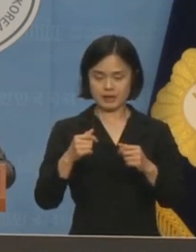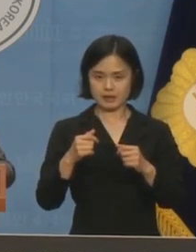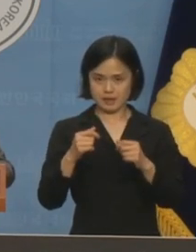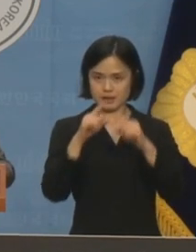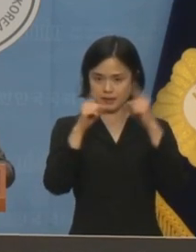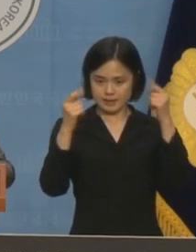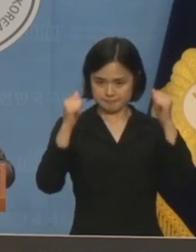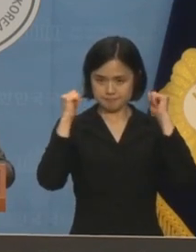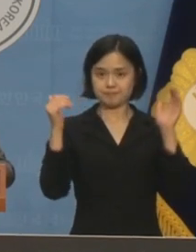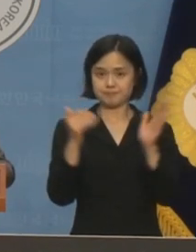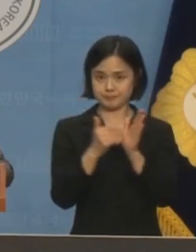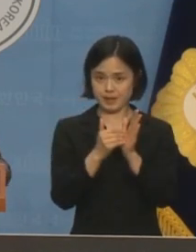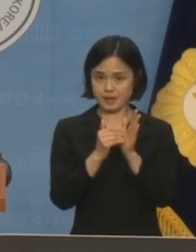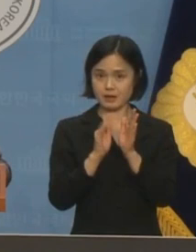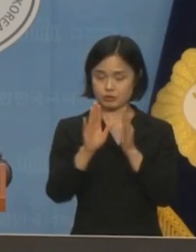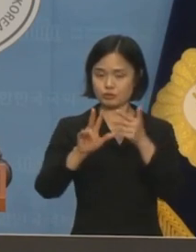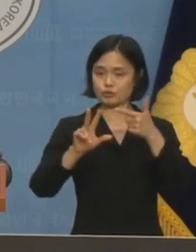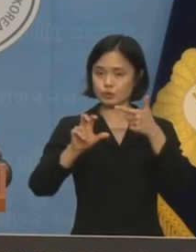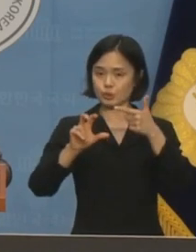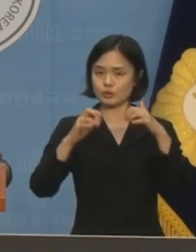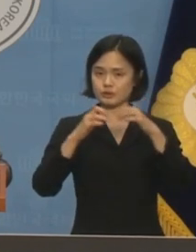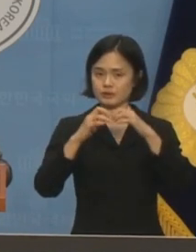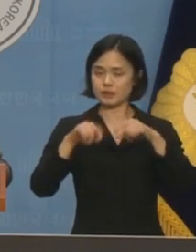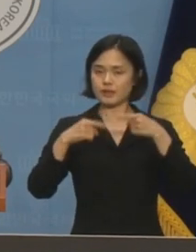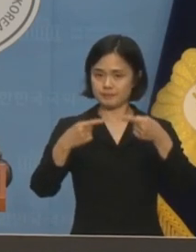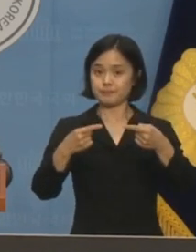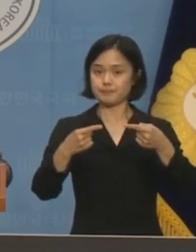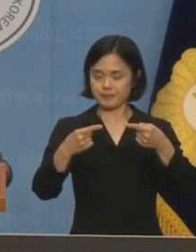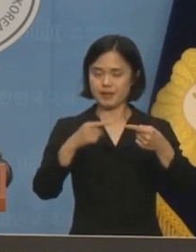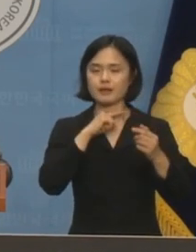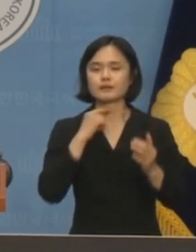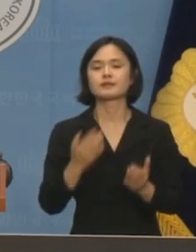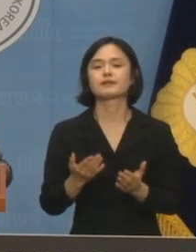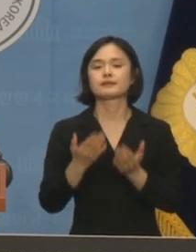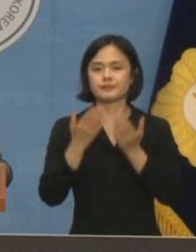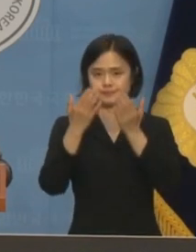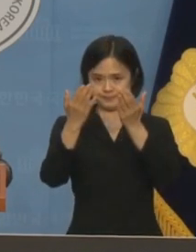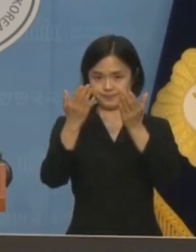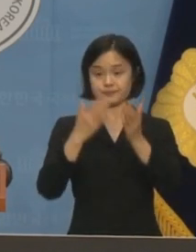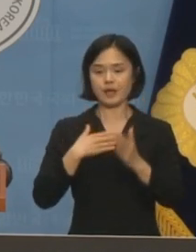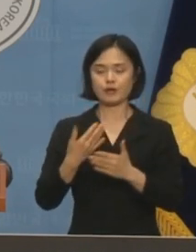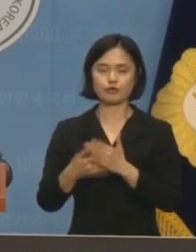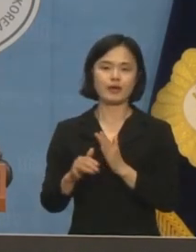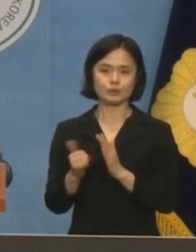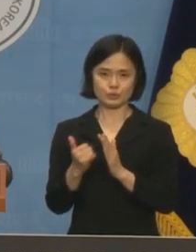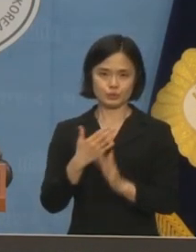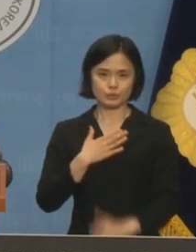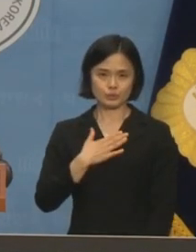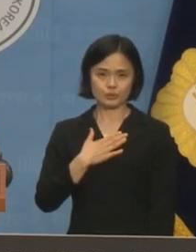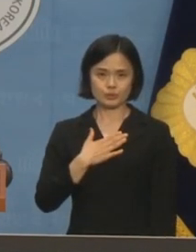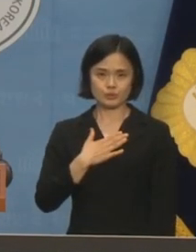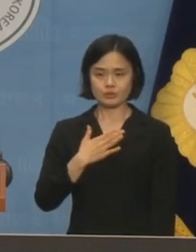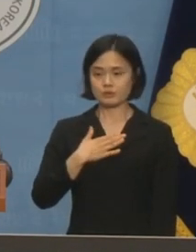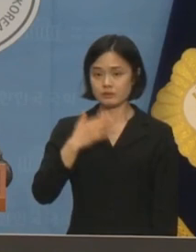참전하셨다가 6.25 때 순국하신 국가유공자의 가족입니다. 저희 아버지는 지금